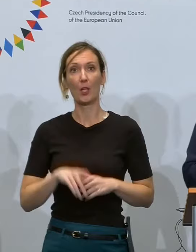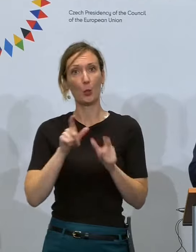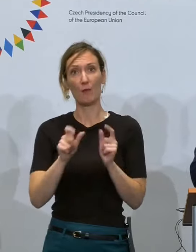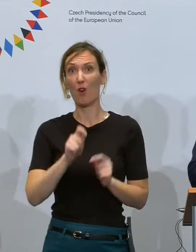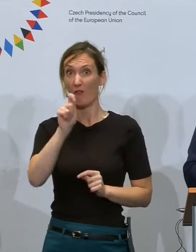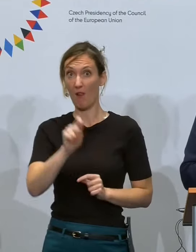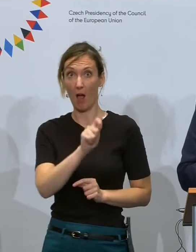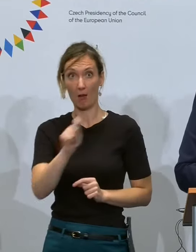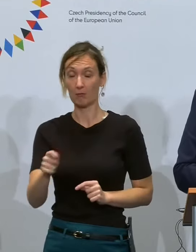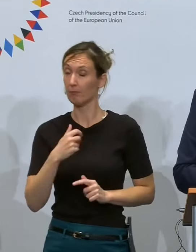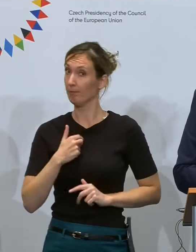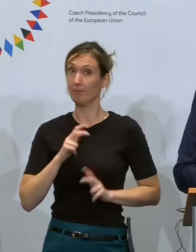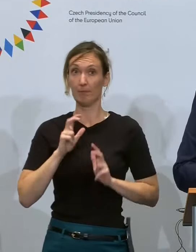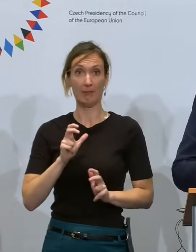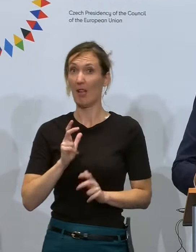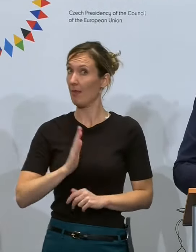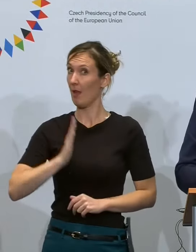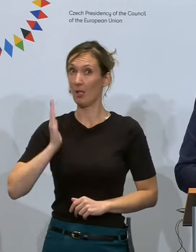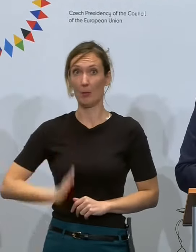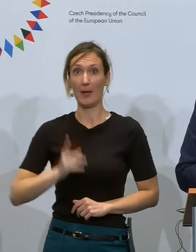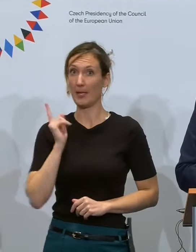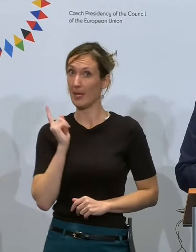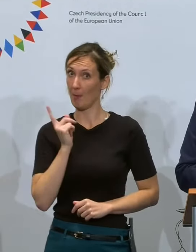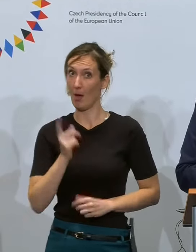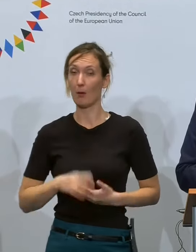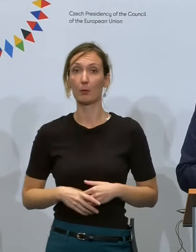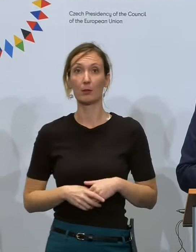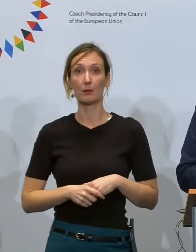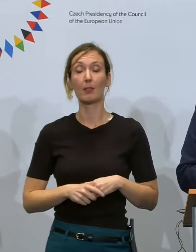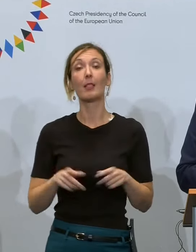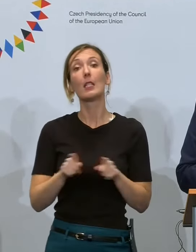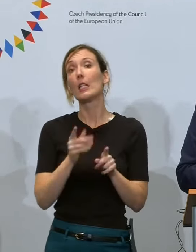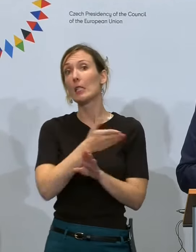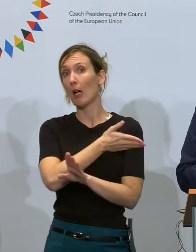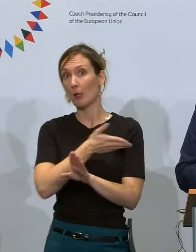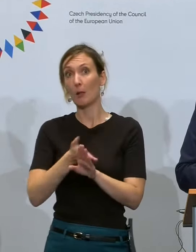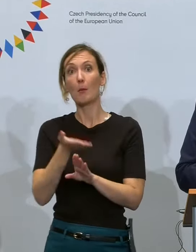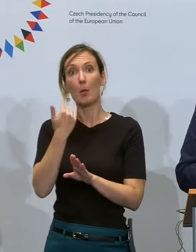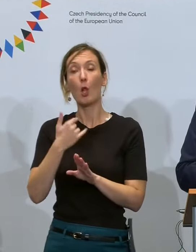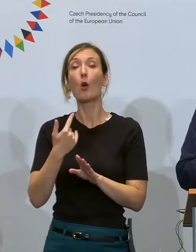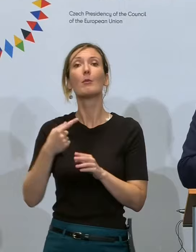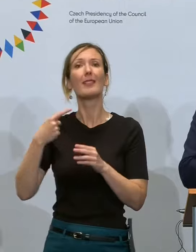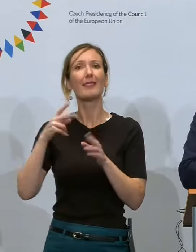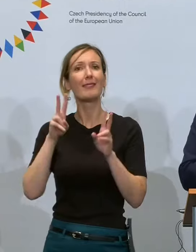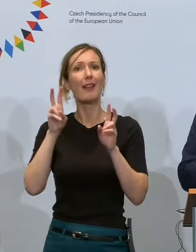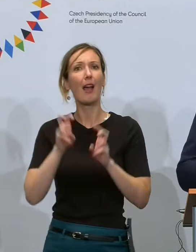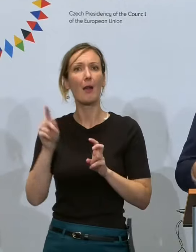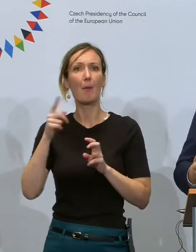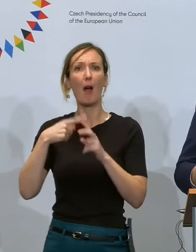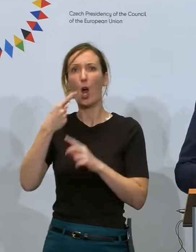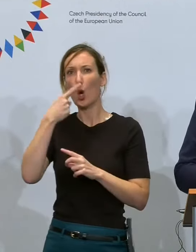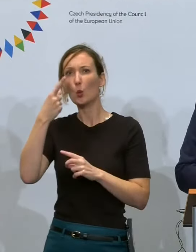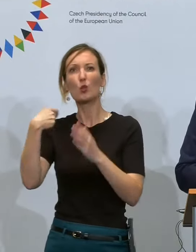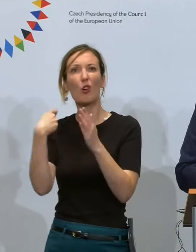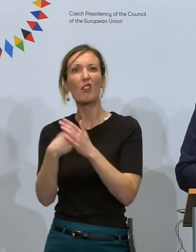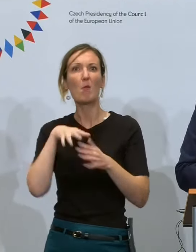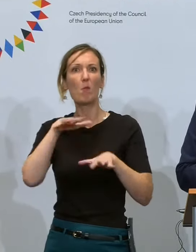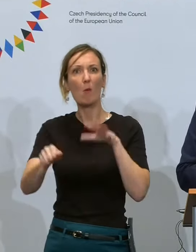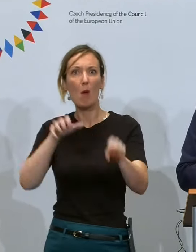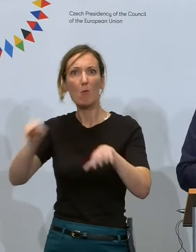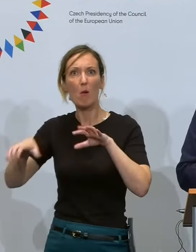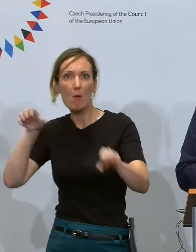osobně na Gymnichu mluvil o imperialismu, mluvil jsem o také about spolupráci Evropské unie a